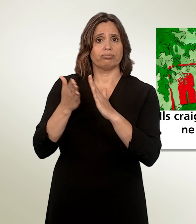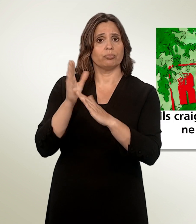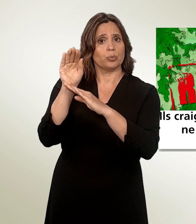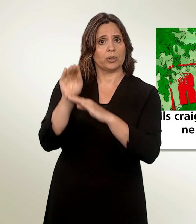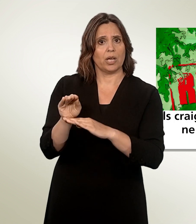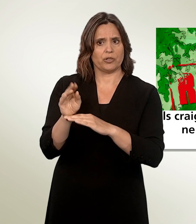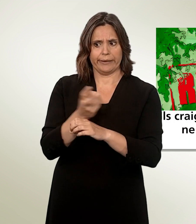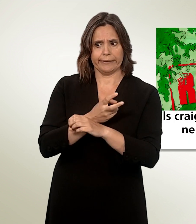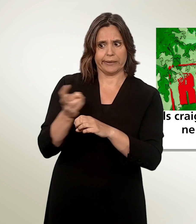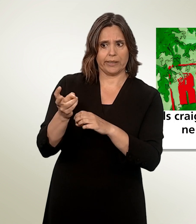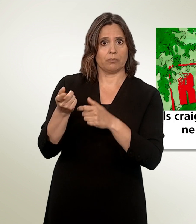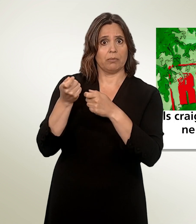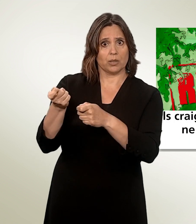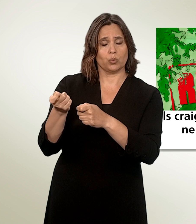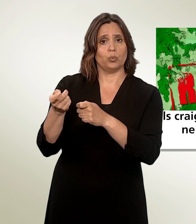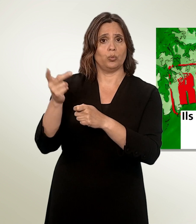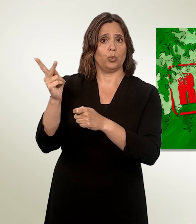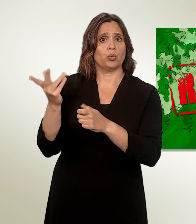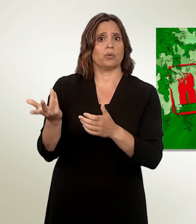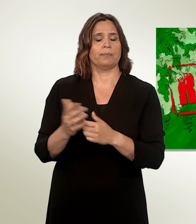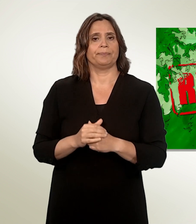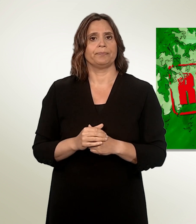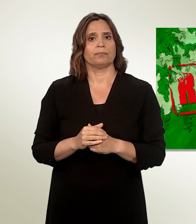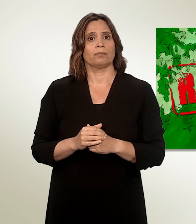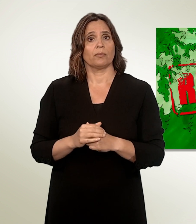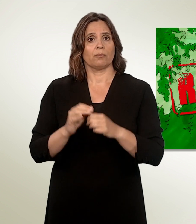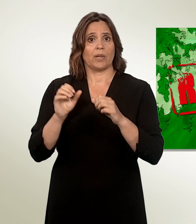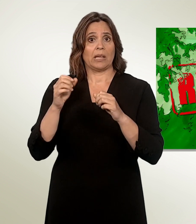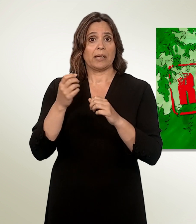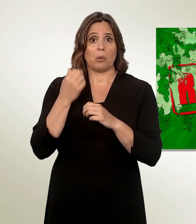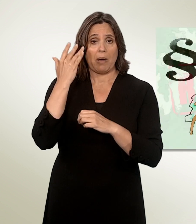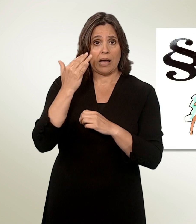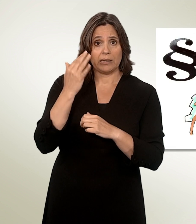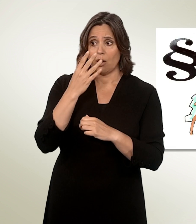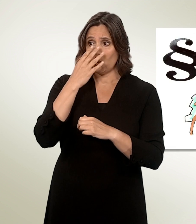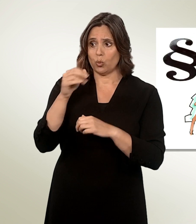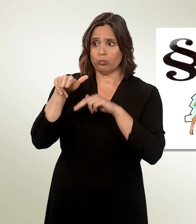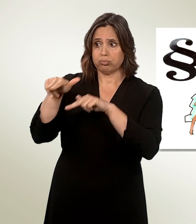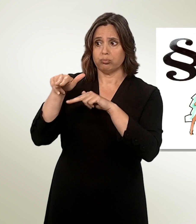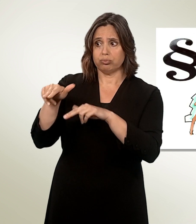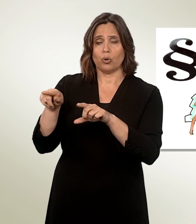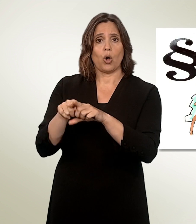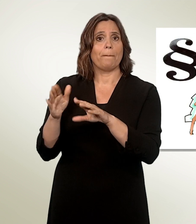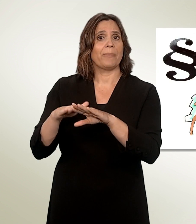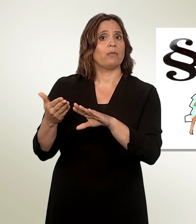qu'à l'heure actuelle et que les loups puissent être abattus à titre préventif. De quoi s'agit-il en